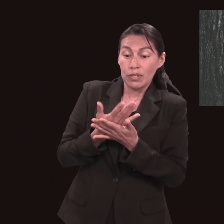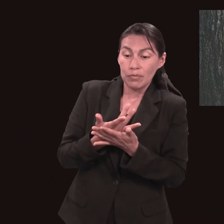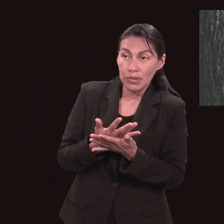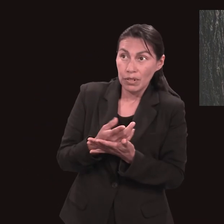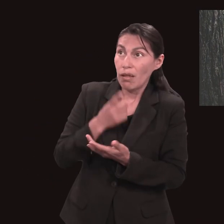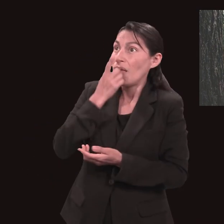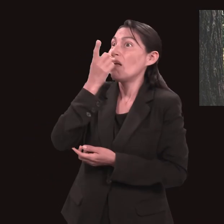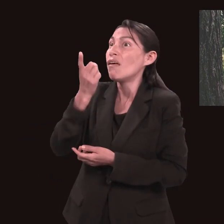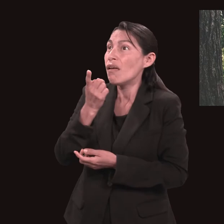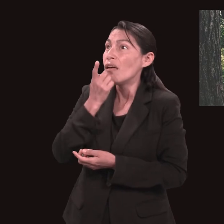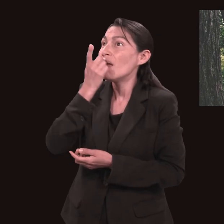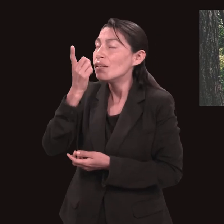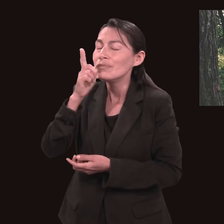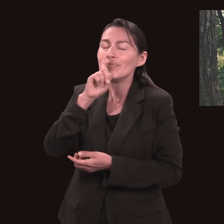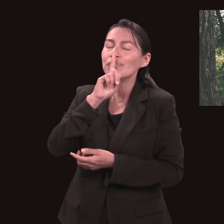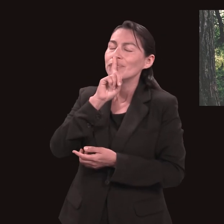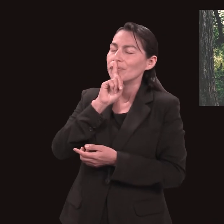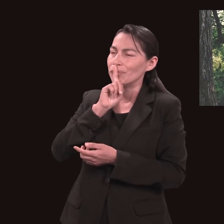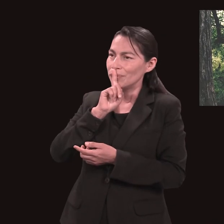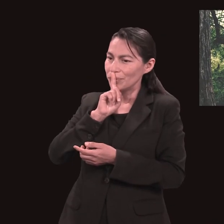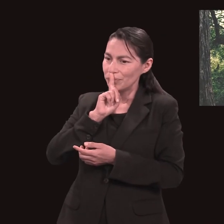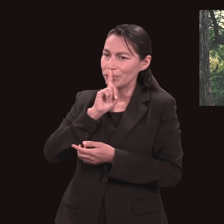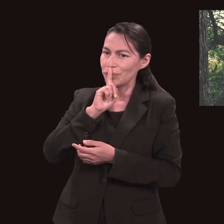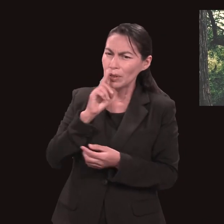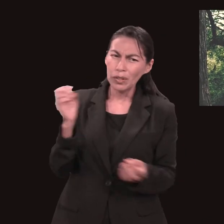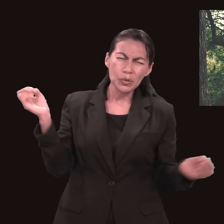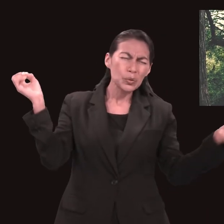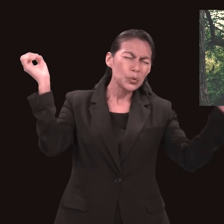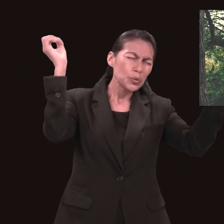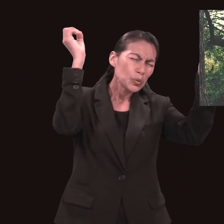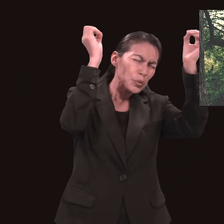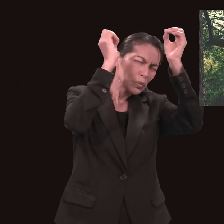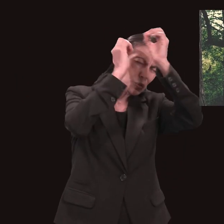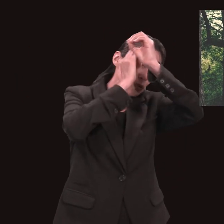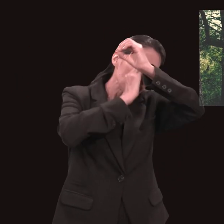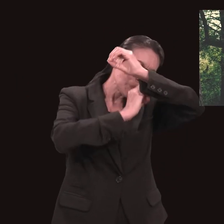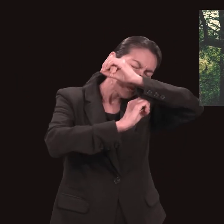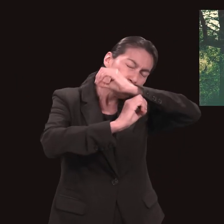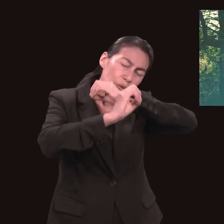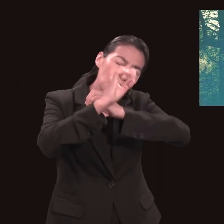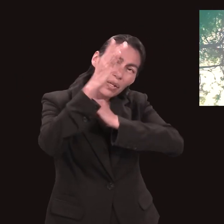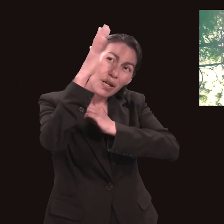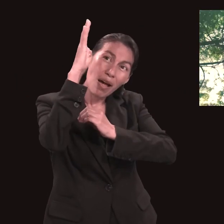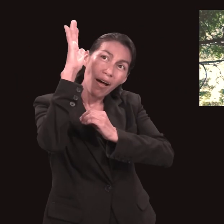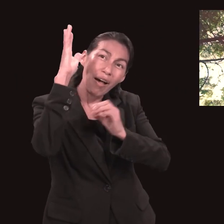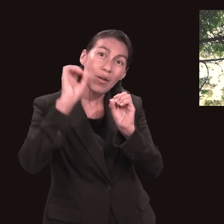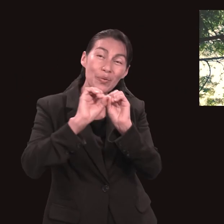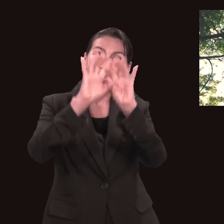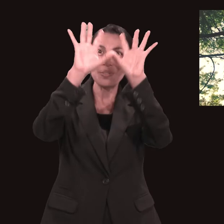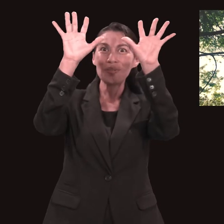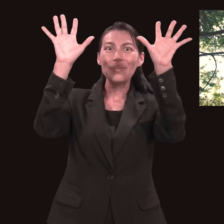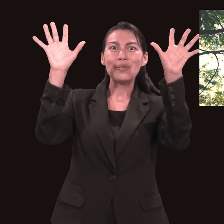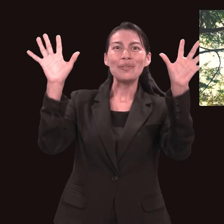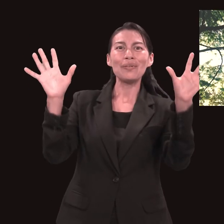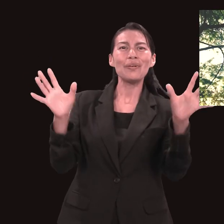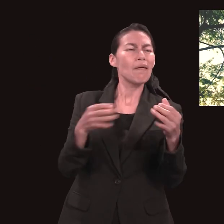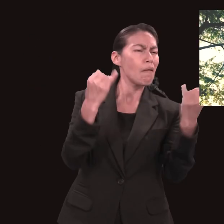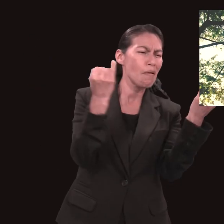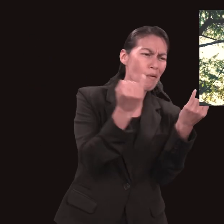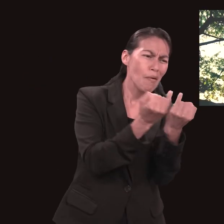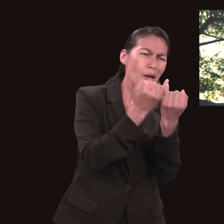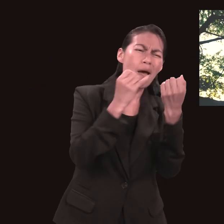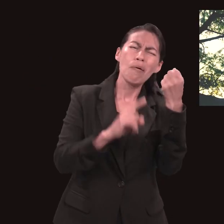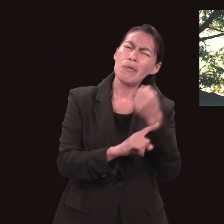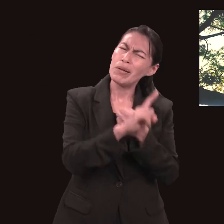esperaré sin cuestionar aunque el camino oscuro esté a la mañana el sol